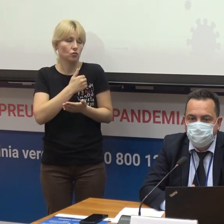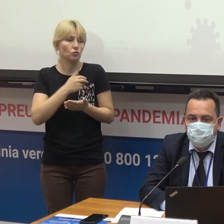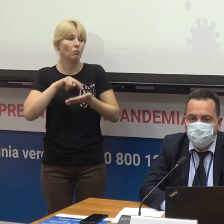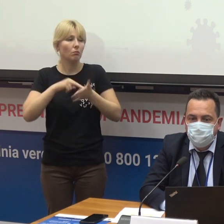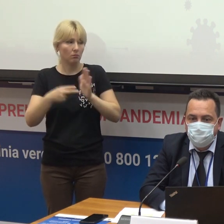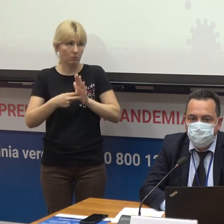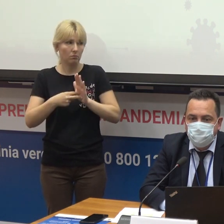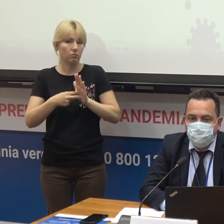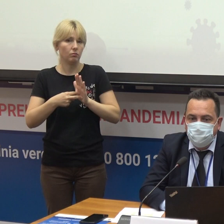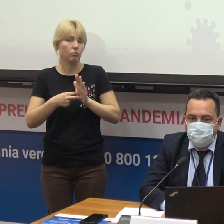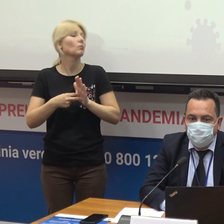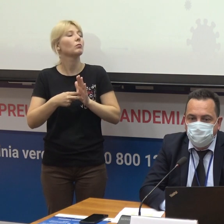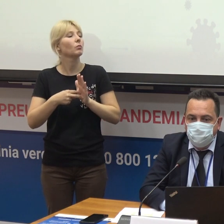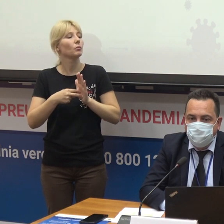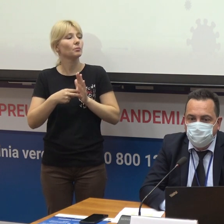sunt prevederi că ar putea